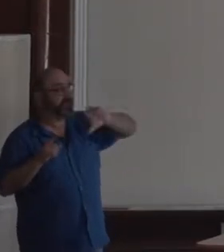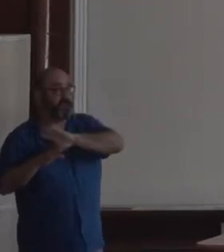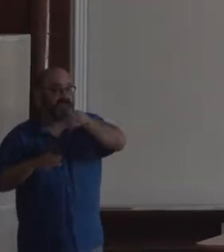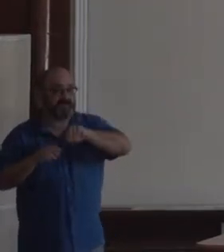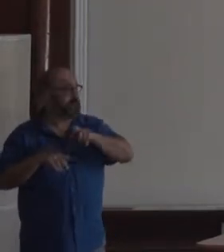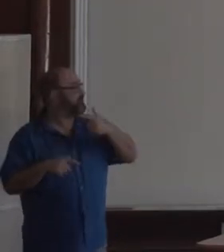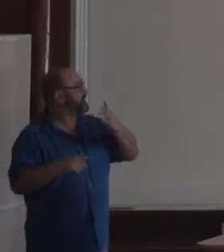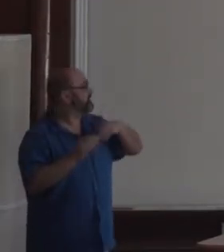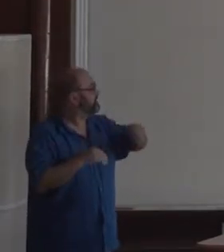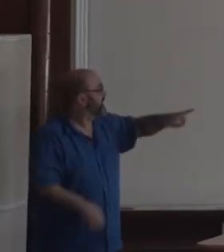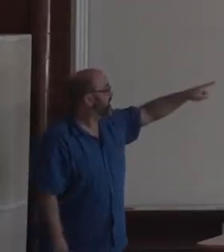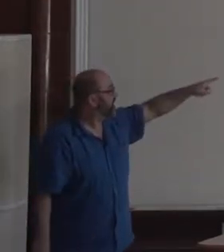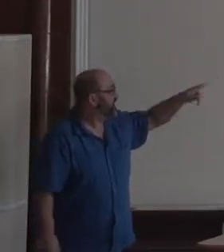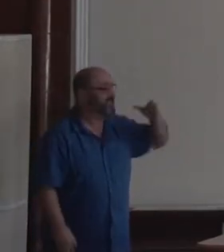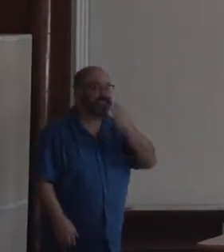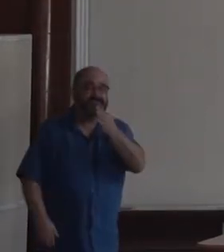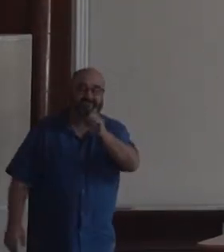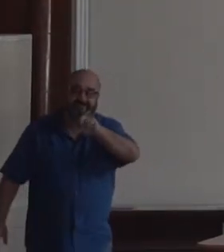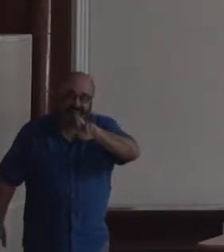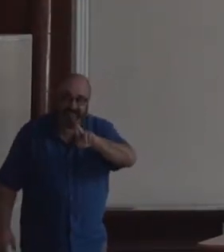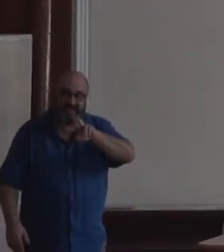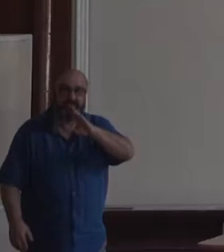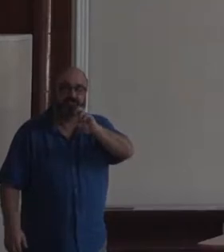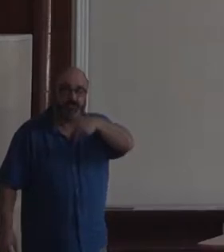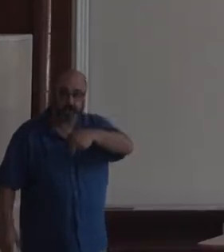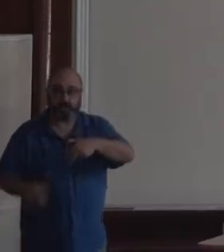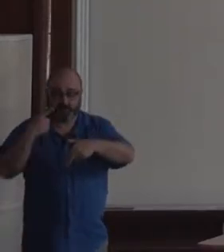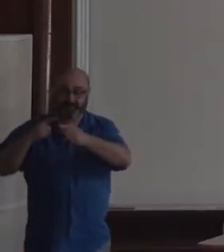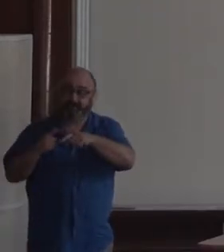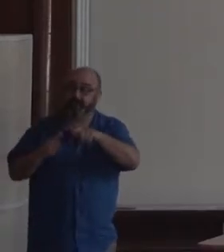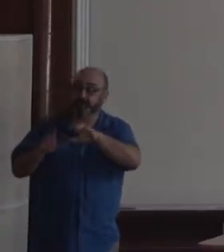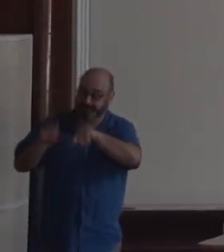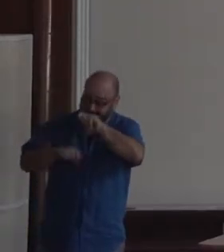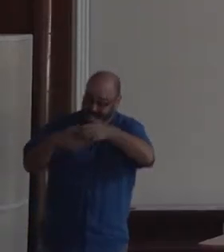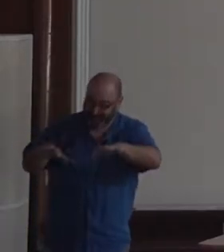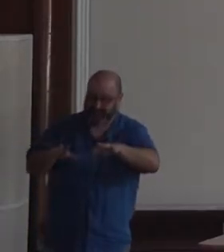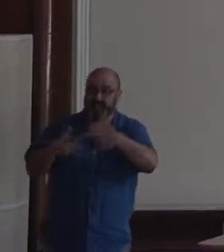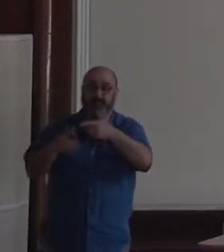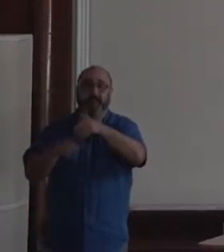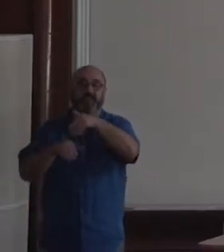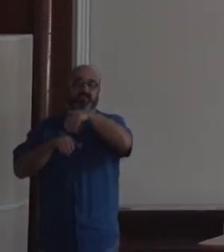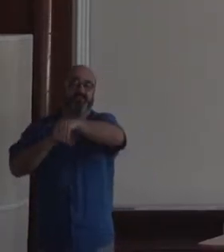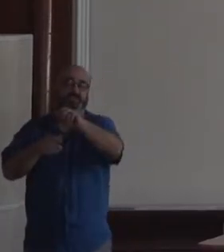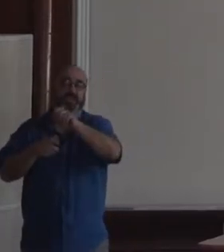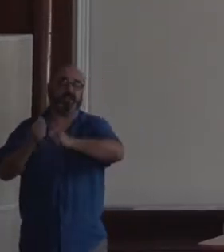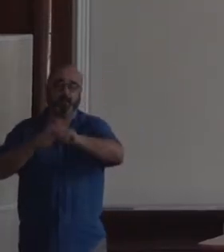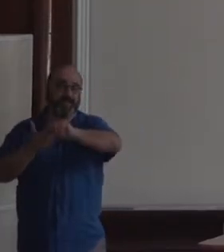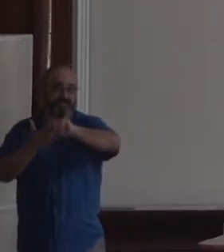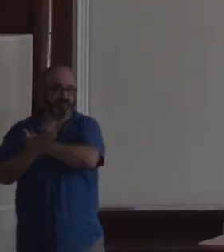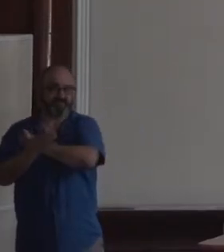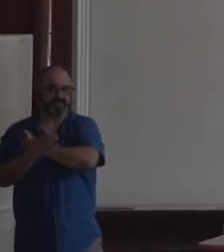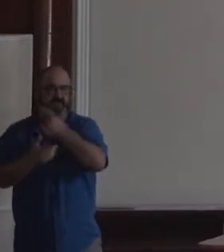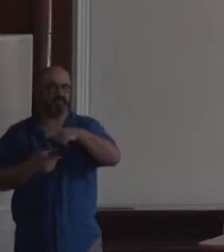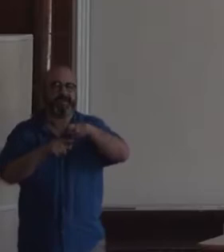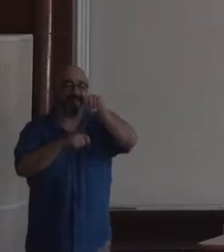un teardown qui sera le nettoyage, qui sera appelé après le test, où on va pouvoir supprimer le fichier temporaire pour pas laisser des choses derrière nous, si bien que